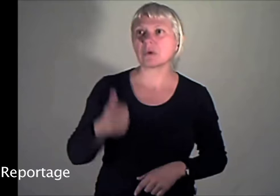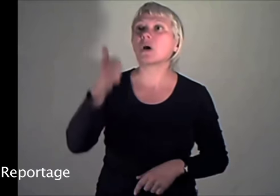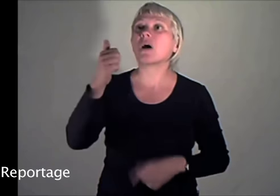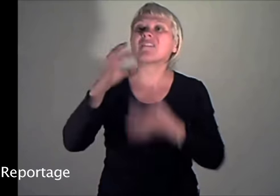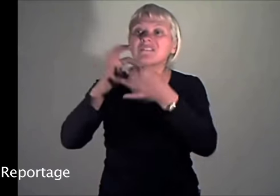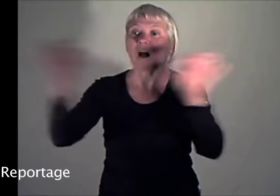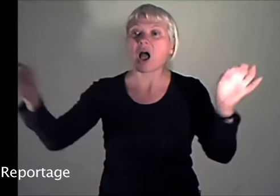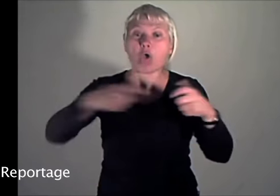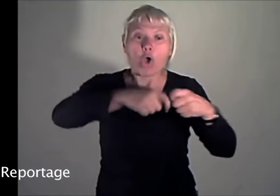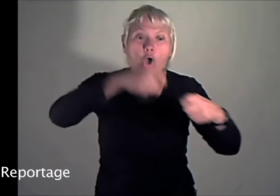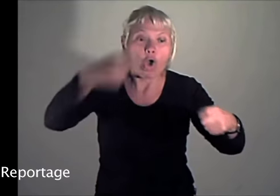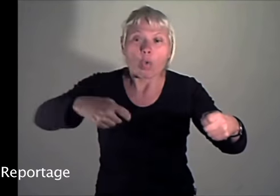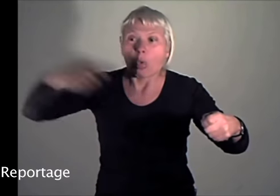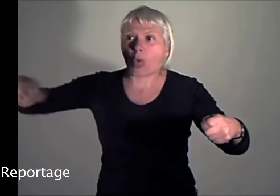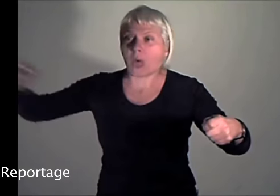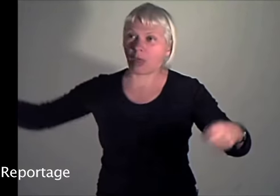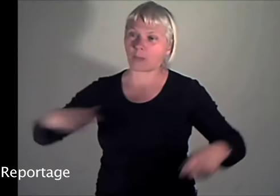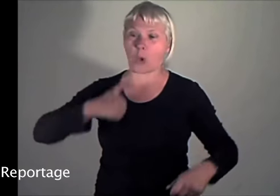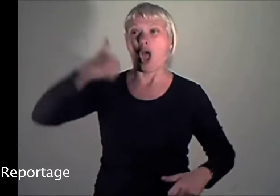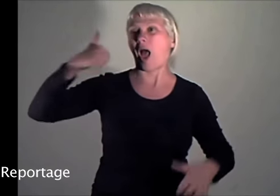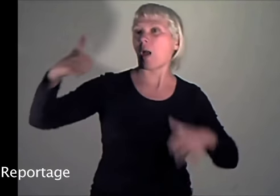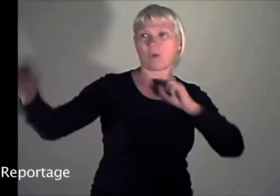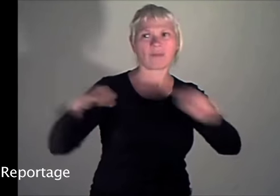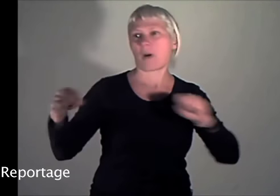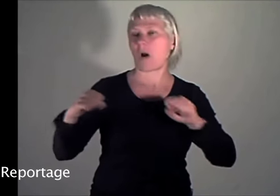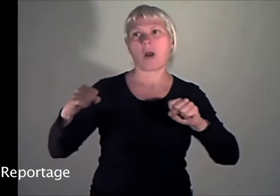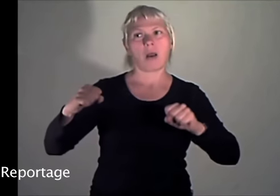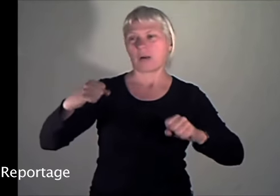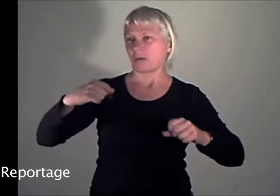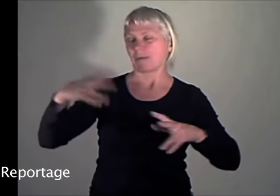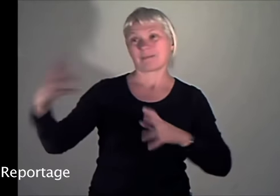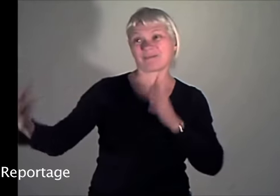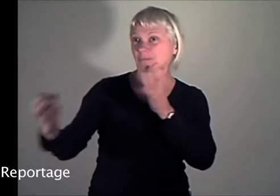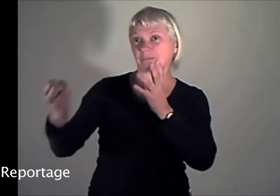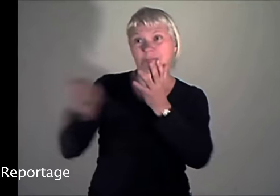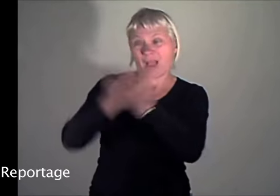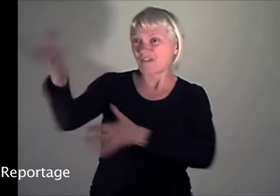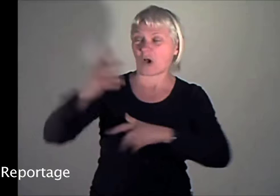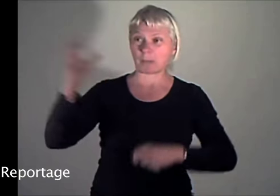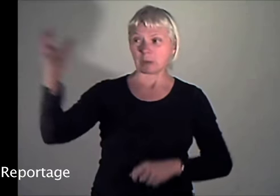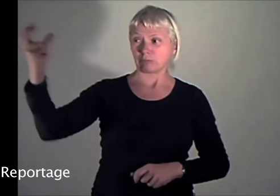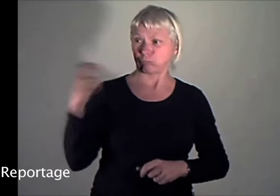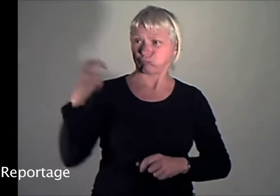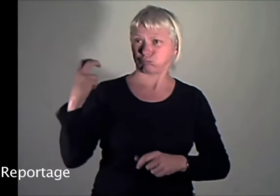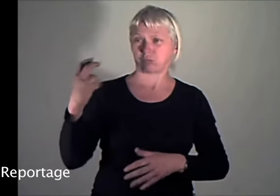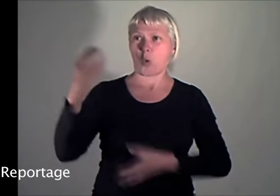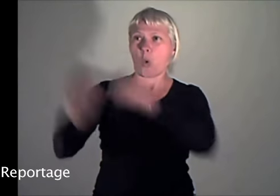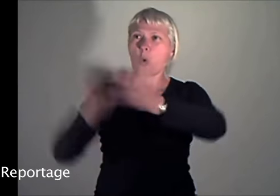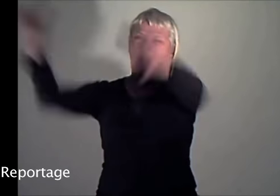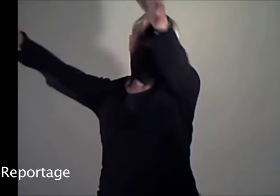un petit ballon qui me tombe sur l'épaule, ou bien c'était un énorme ballon qui rebondit sur ma tête et qui m'assomme à moitié. Et tu vois,